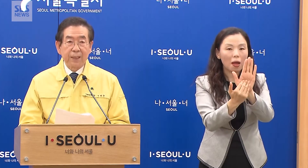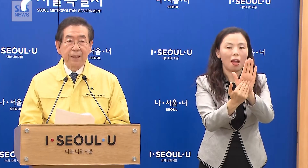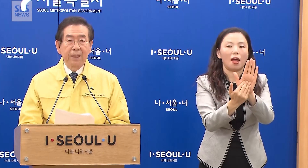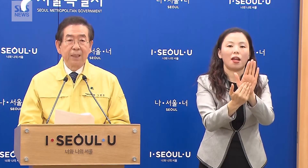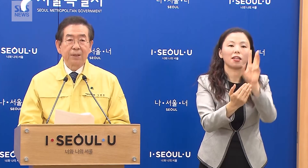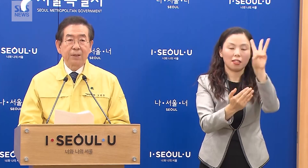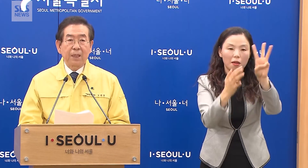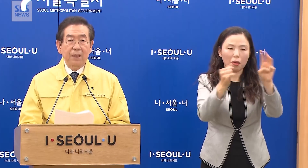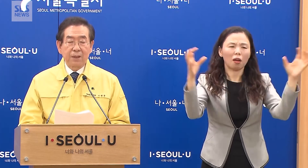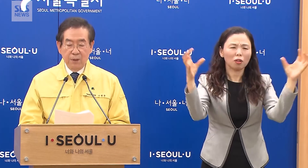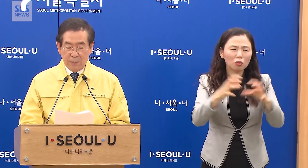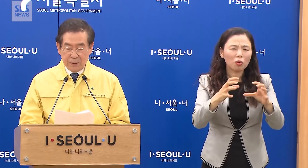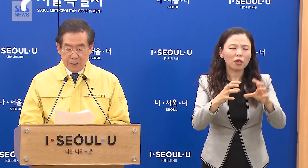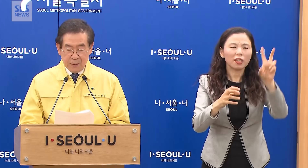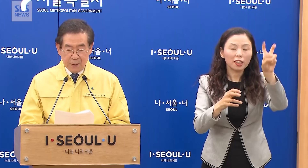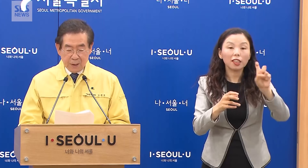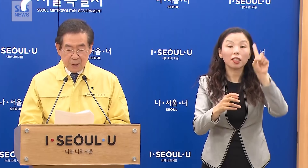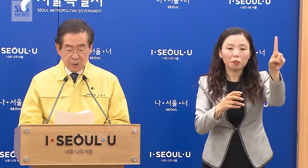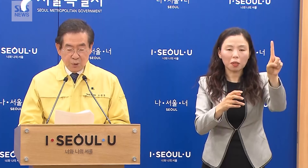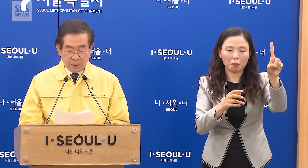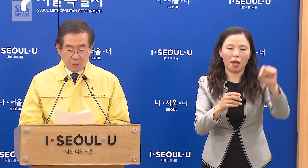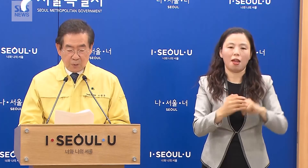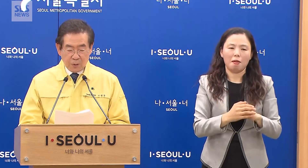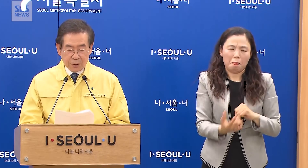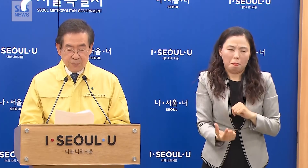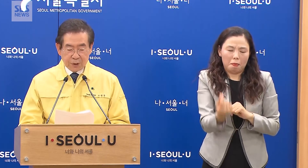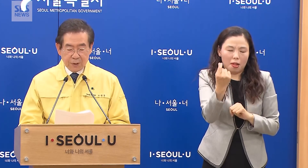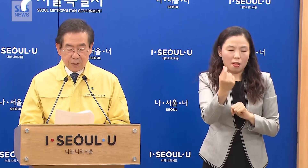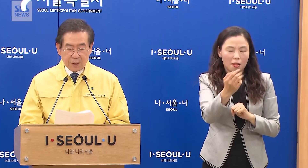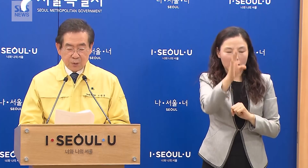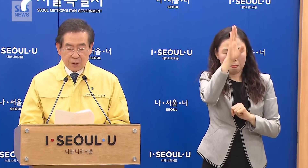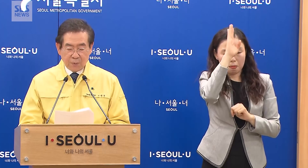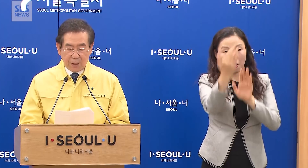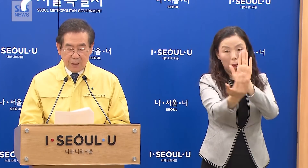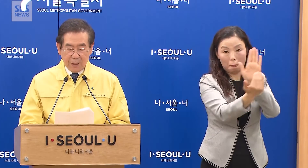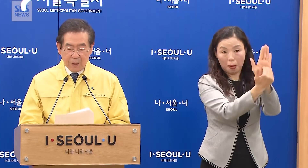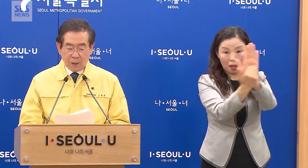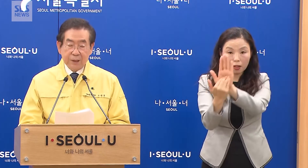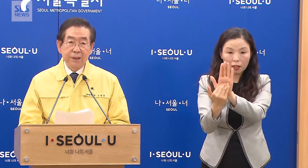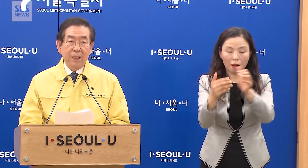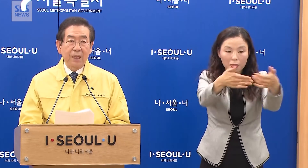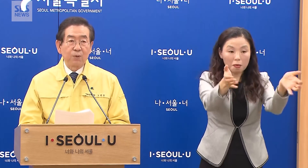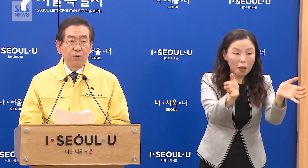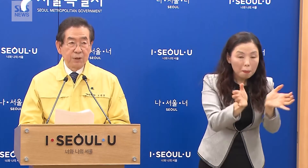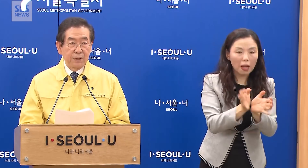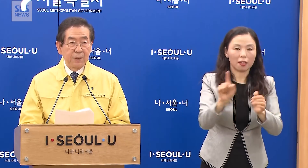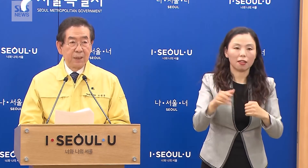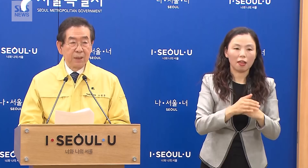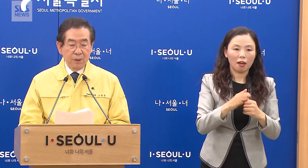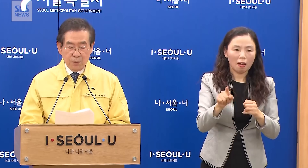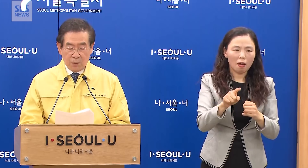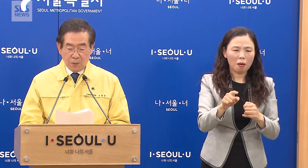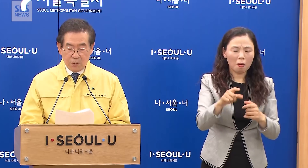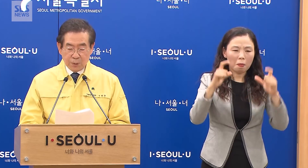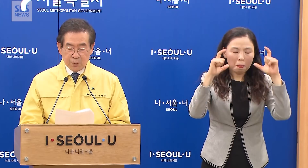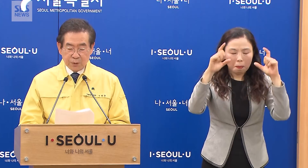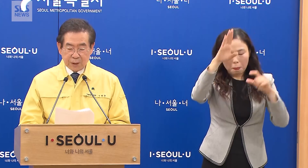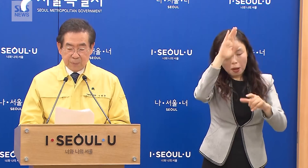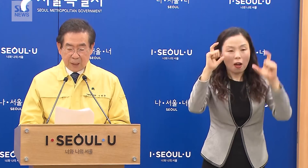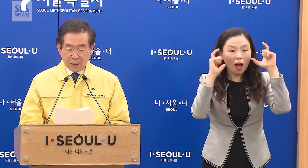구성된 즉각 대응 반을 투입하고 심층 역학 조사 와 확 친자 동선 그리고